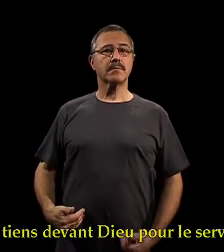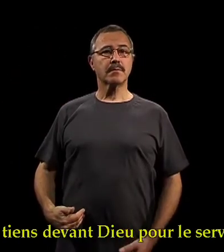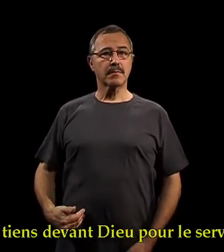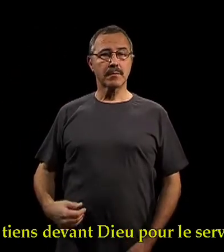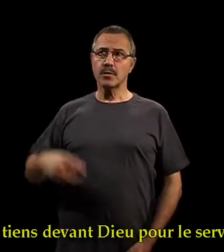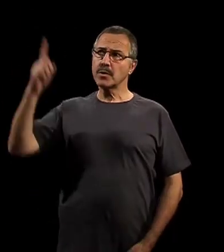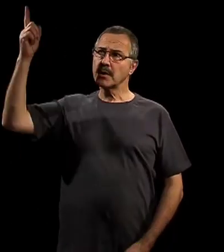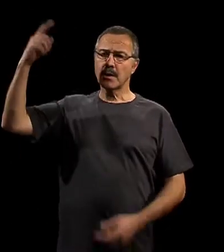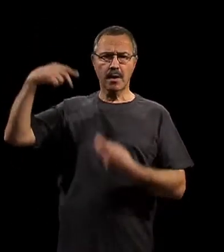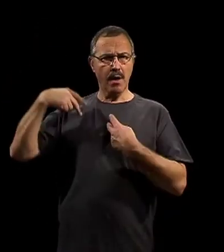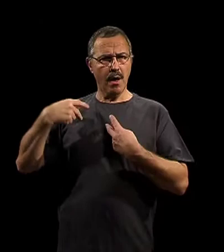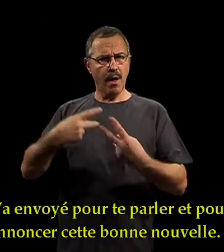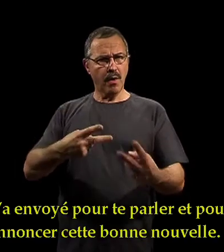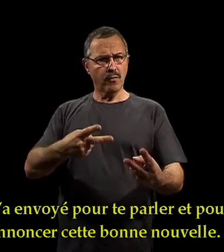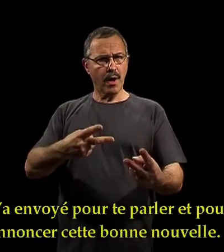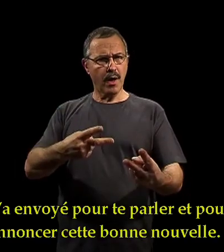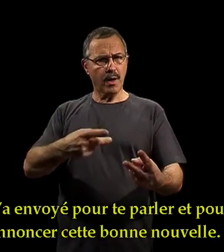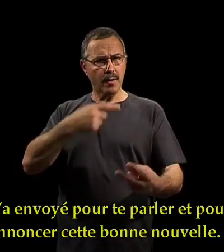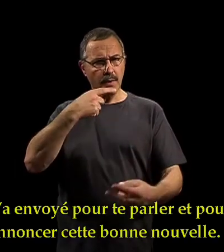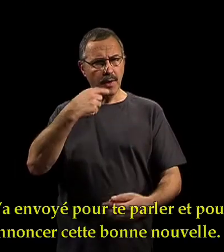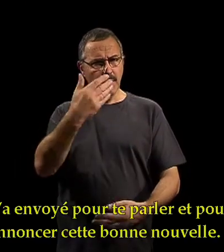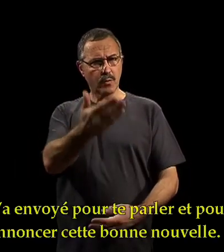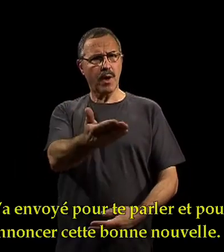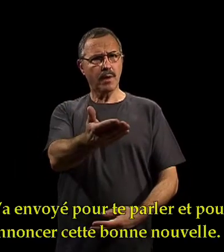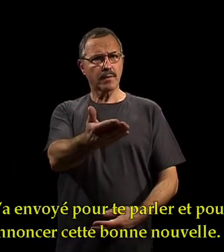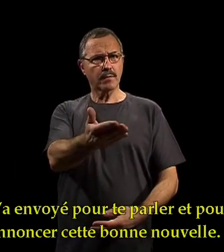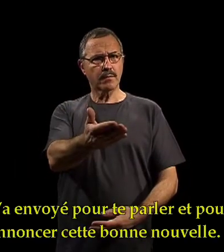Il m'a envoyé pour te parler et pour t'annoncer cette bonne nouvelle.